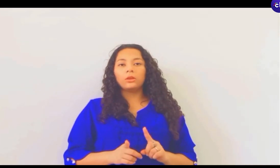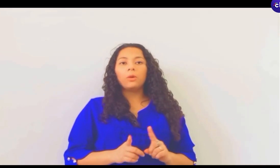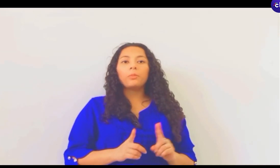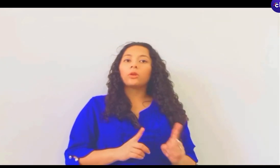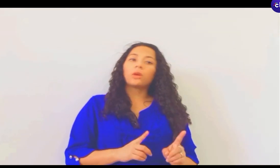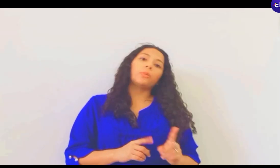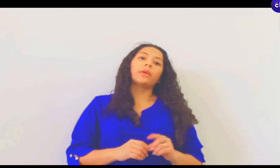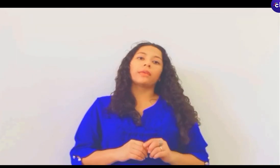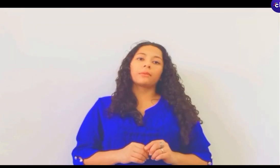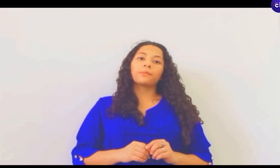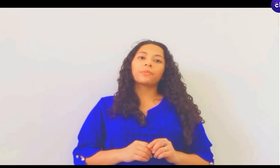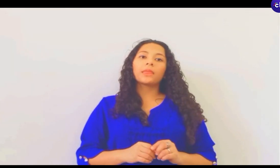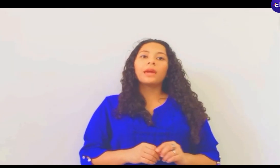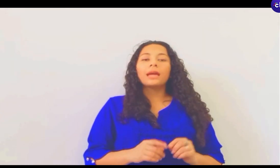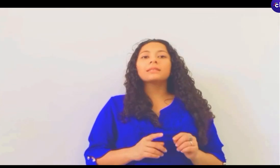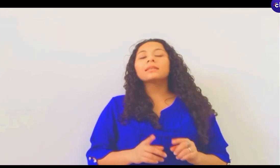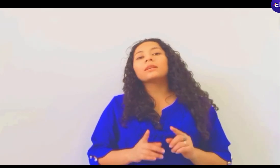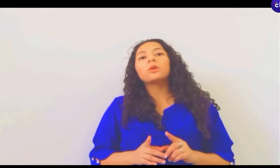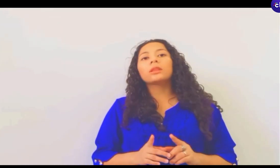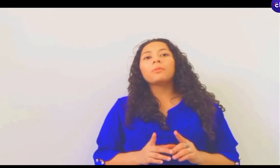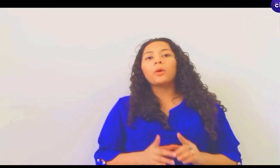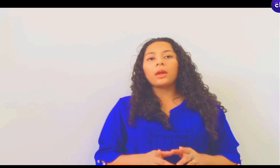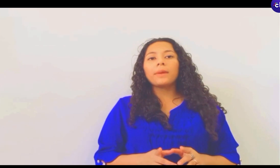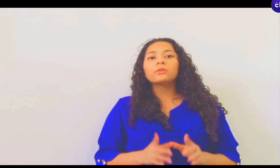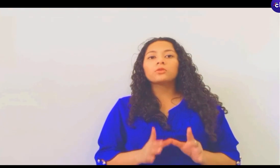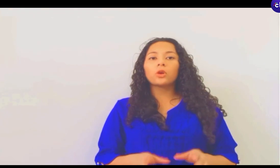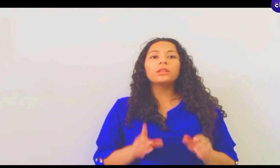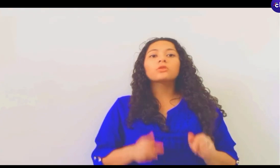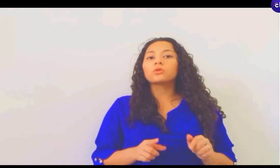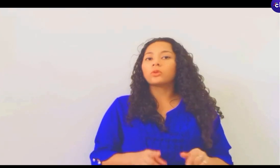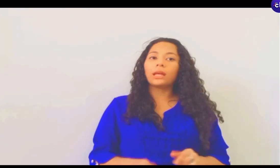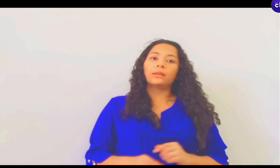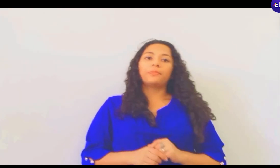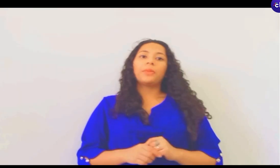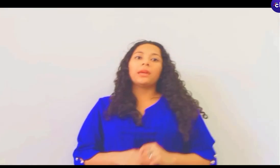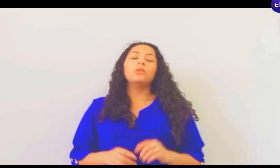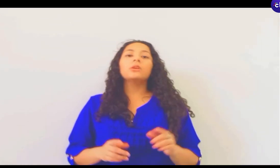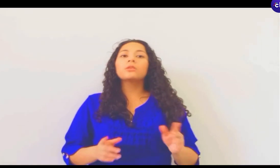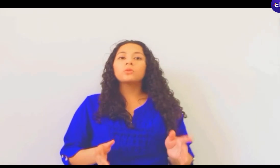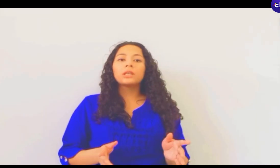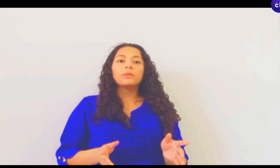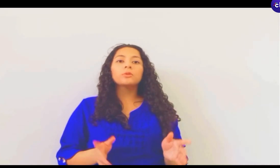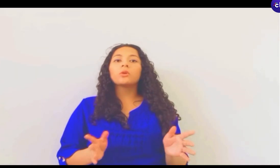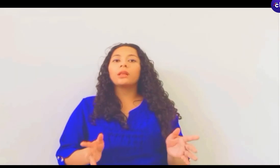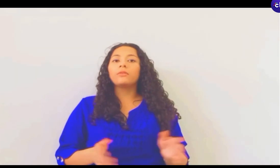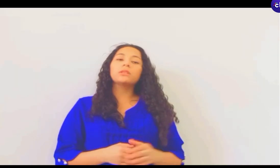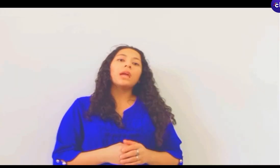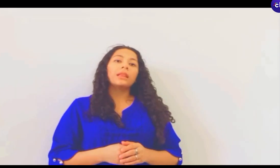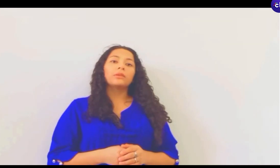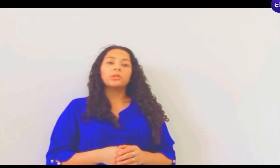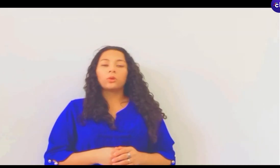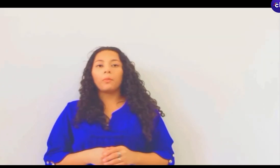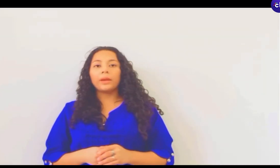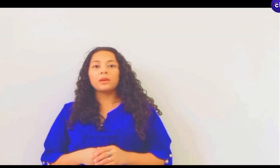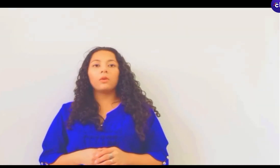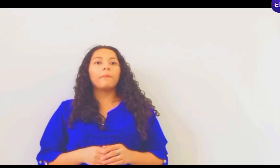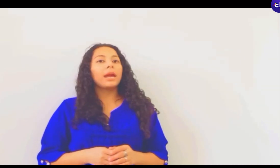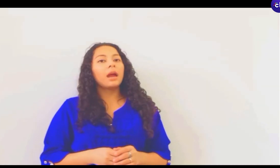por lo que puede dar. Es escritor del poema Soy de Sonsonate, y los escucharemos con la voz de nuestro compañero Benjamín,